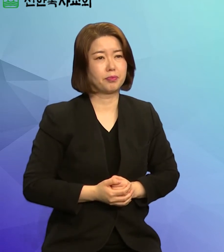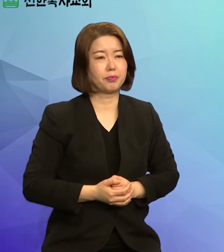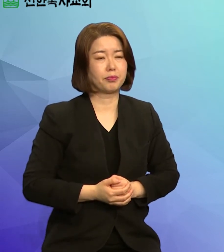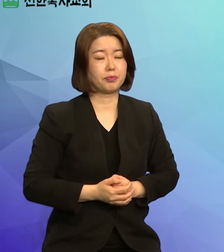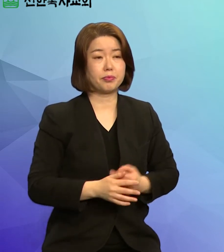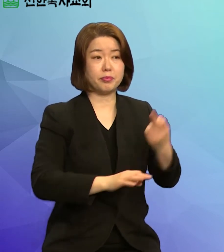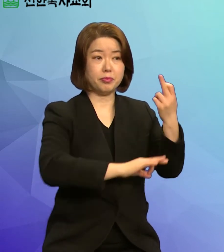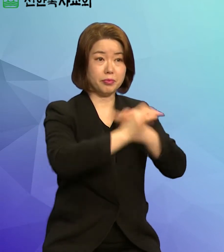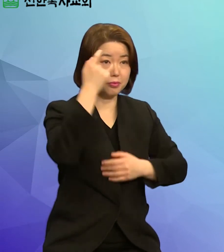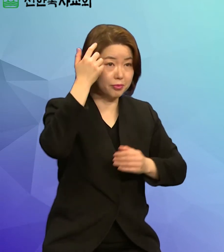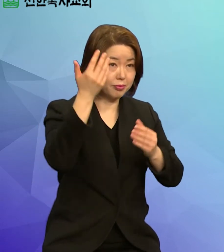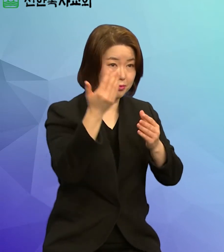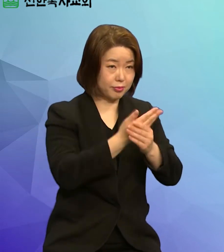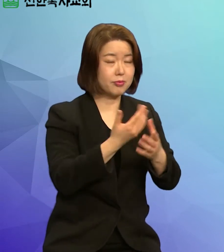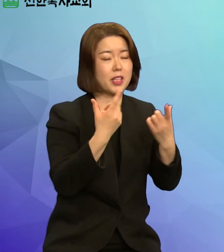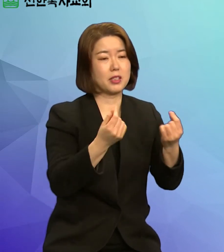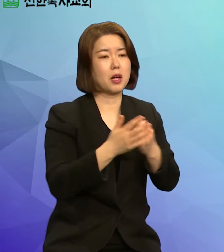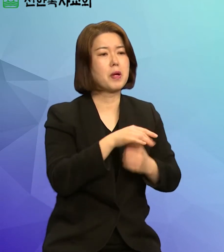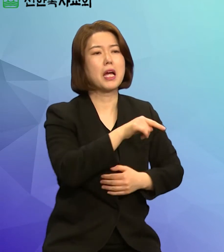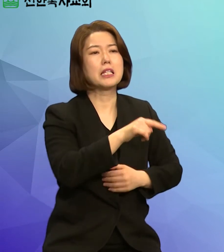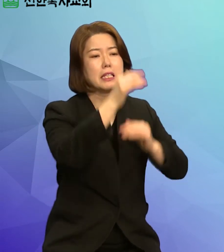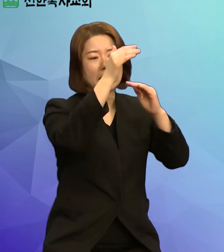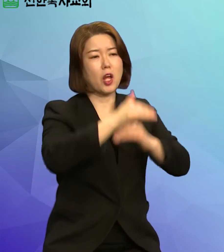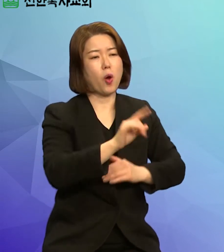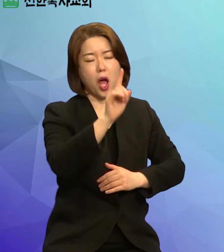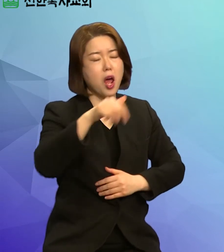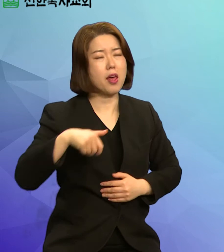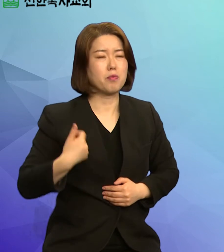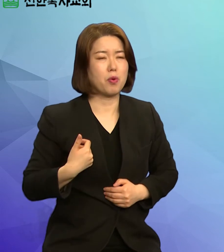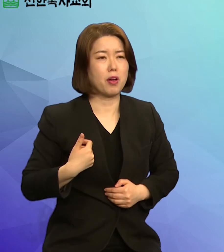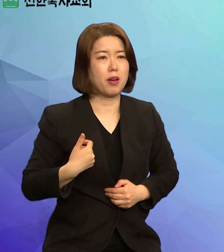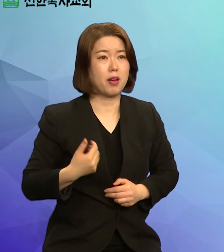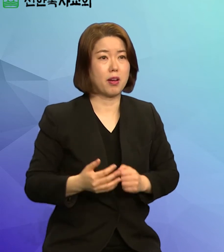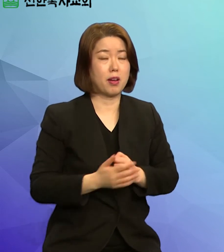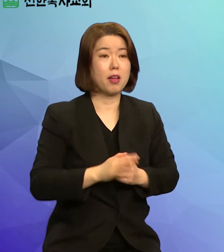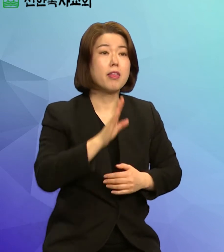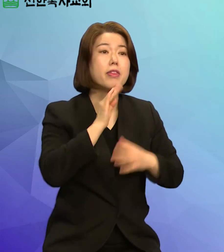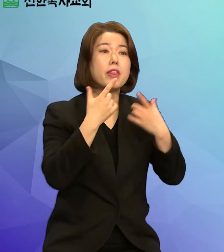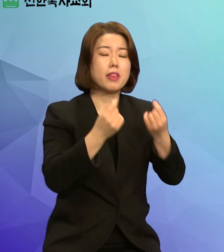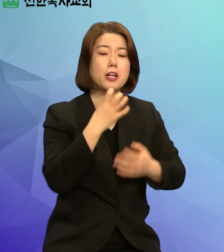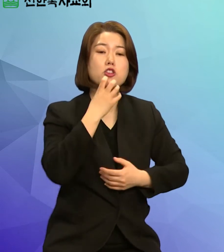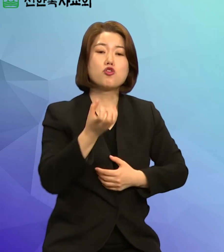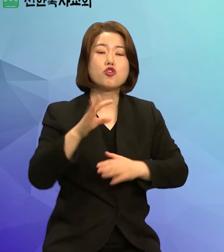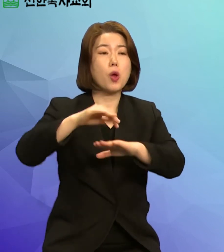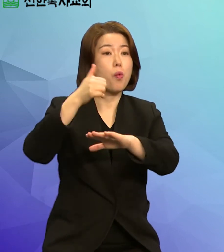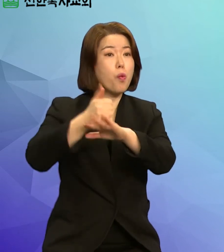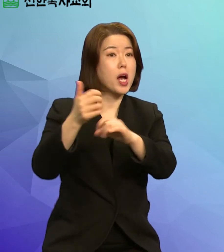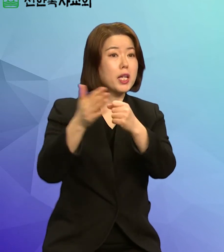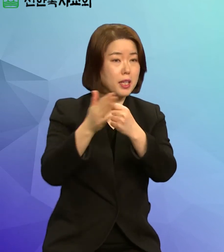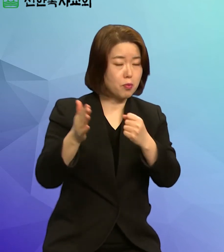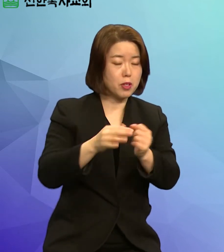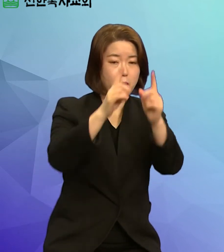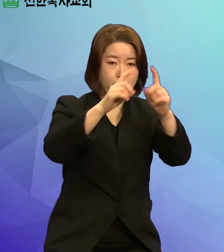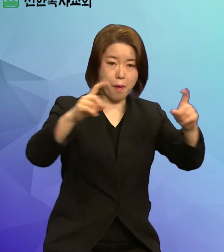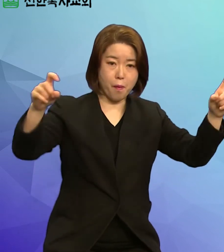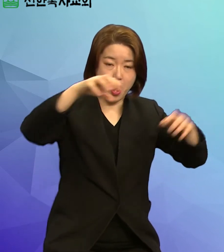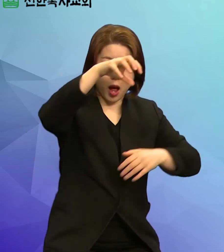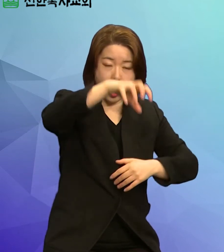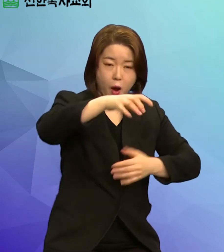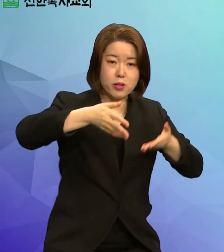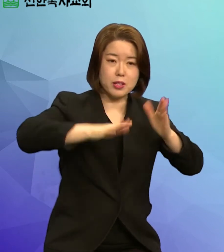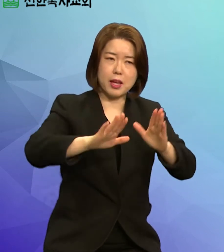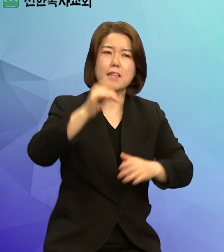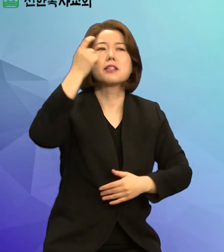동방 박사들은 이 사실을 전혀 알지 못했습니다. 당연히 유대인의 왕이니까 왕궁에 났을 거라고